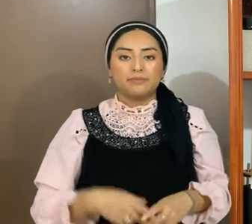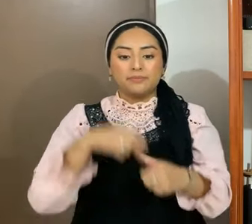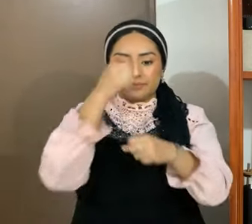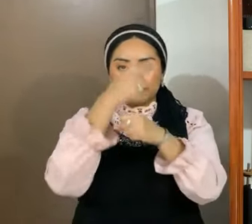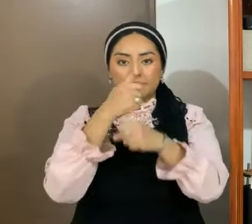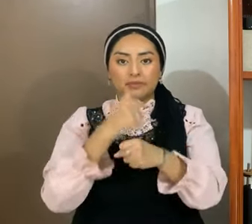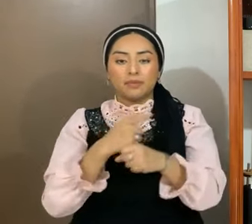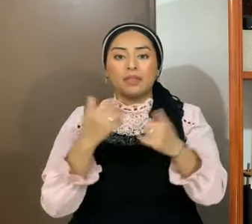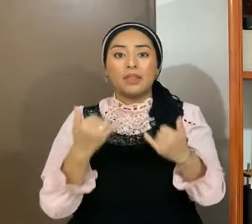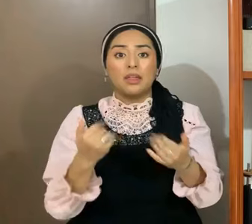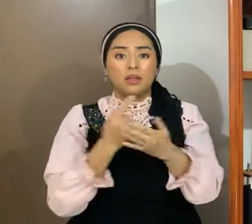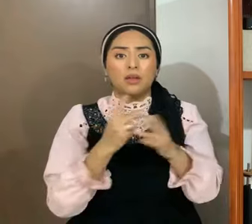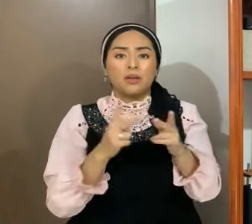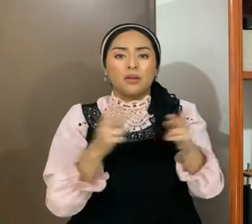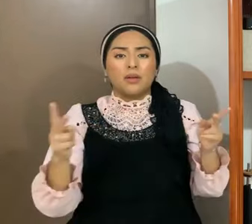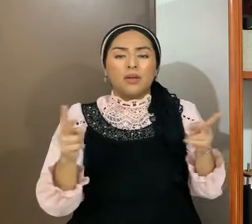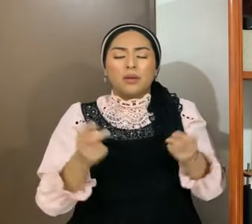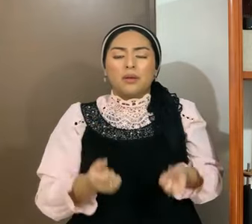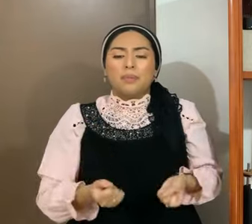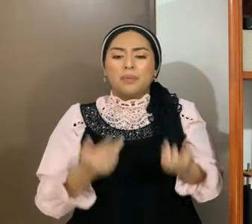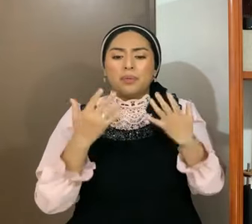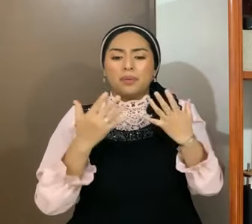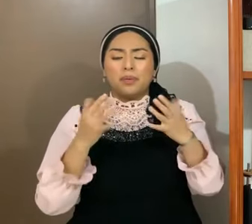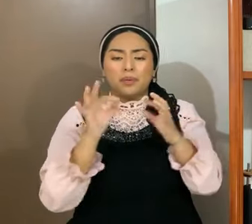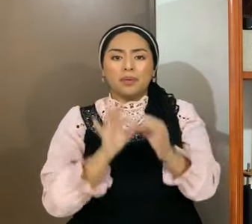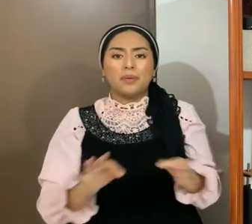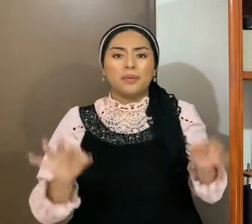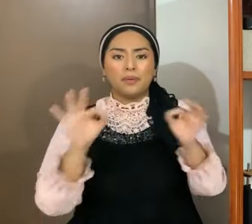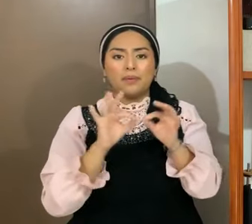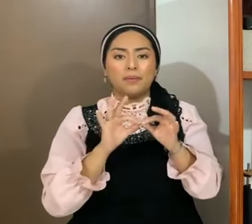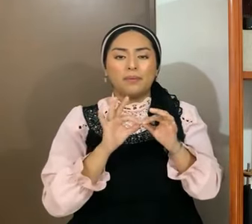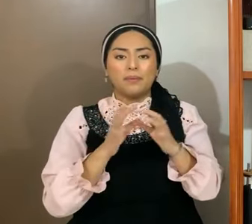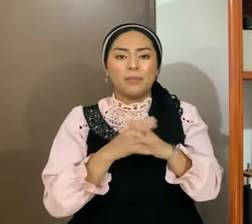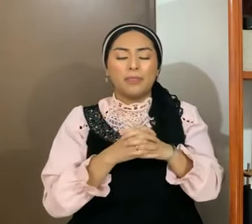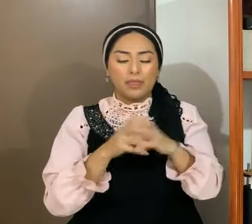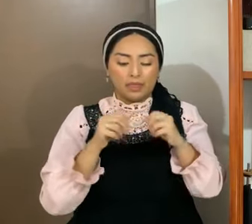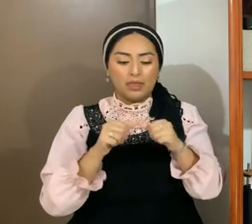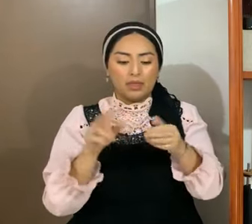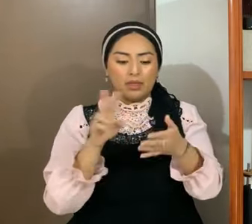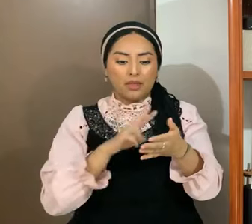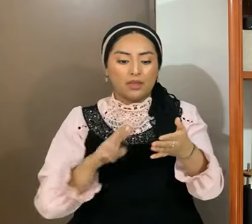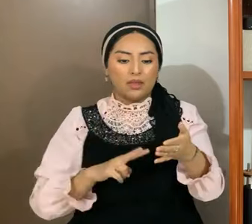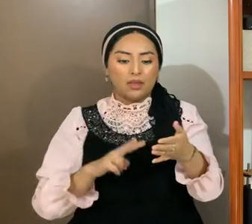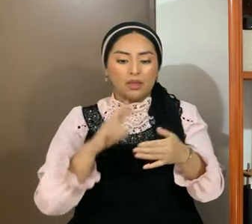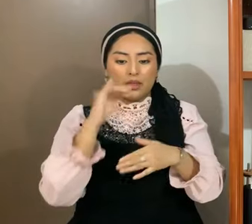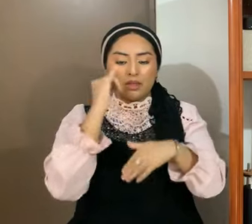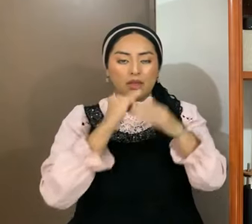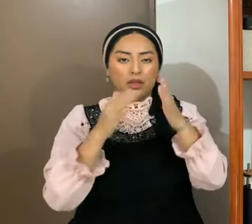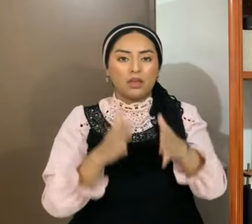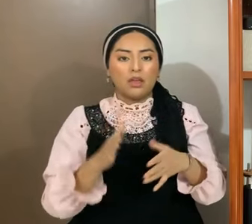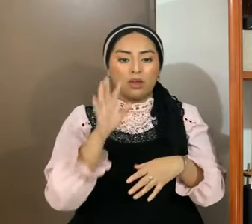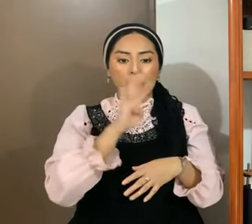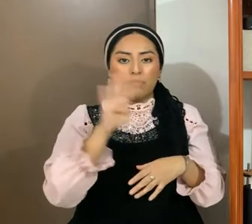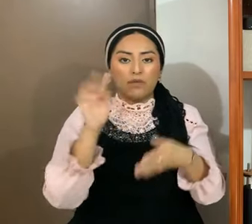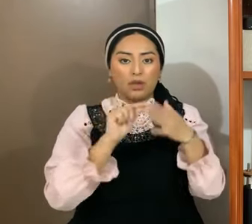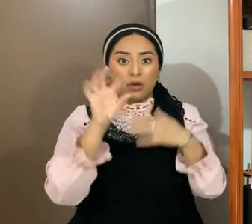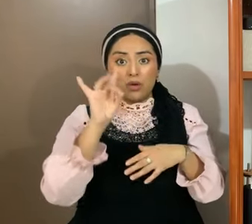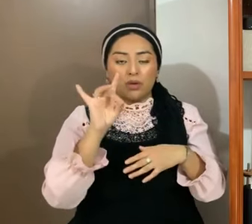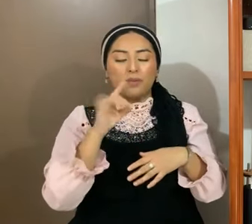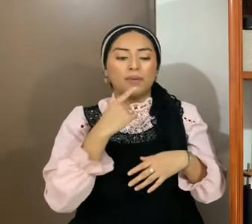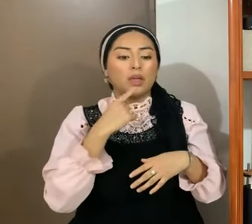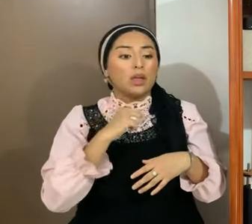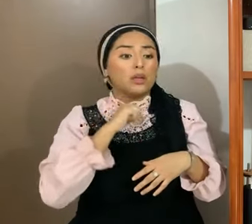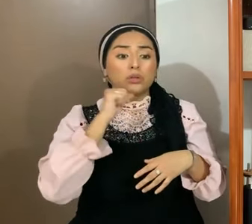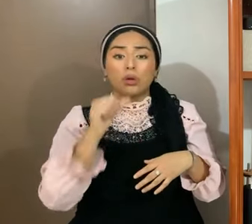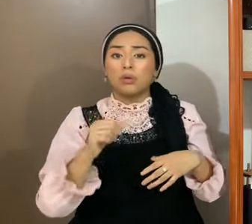Amados, esta parashá es de fuego, es de fuego, es de fuego. Vamos a seguir leyendo. Isaías 44 en el verso 8. No temáis